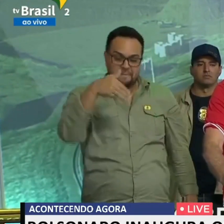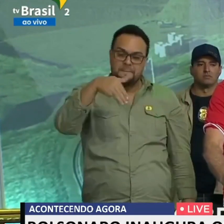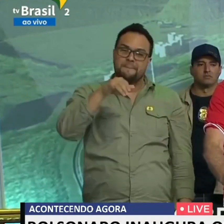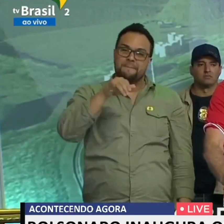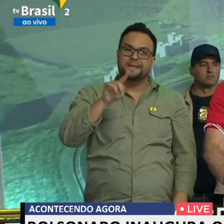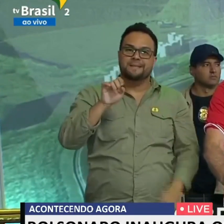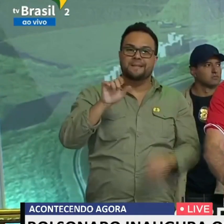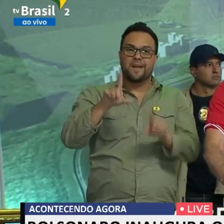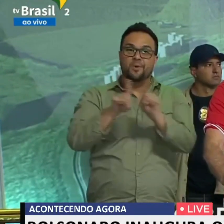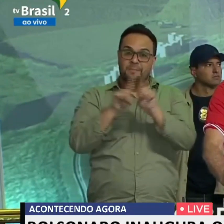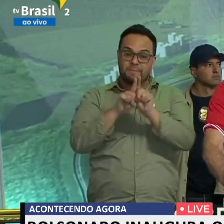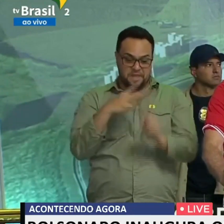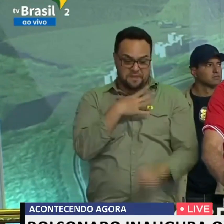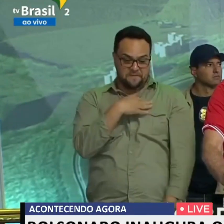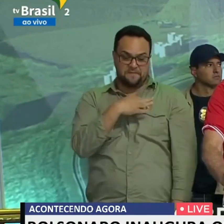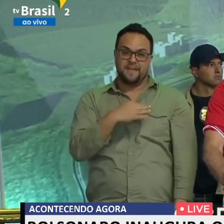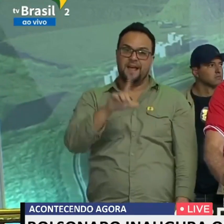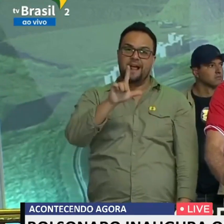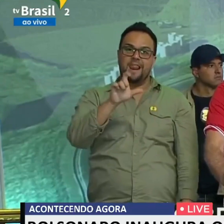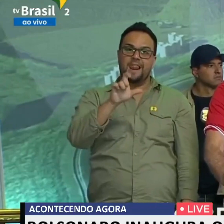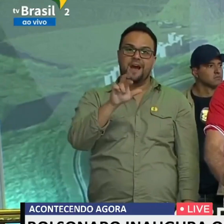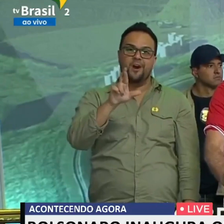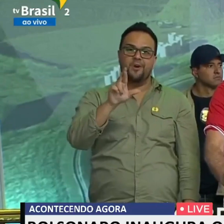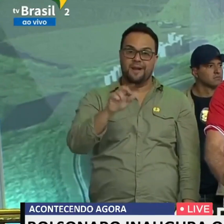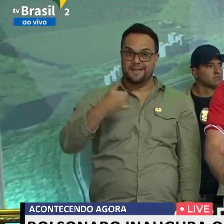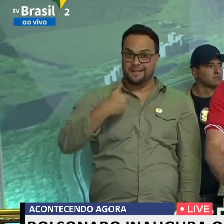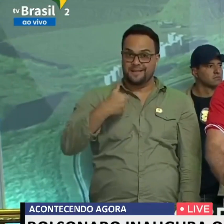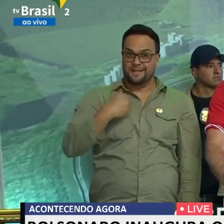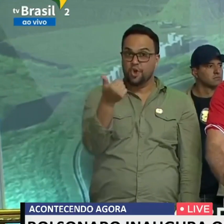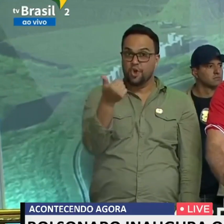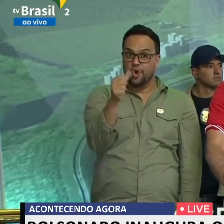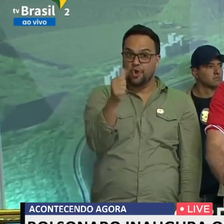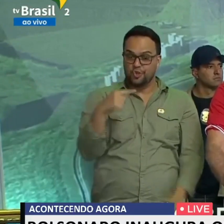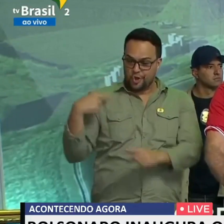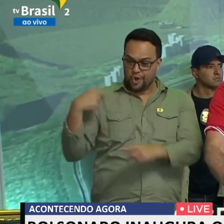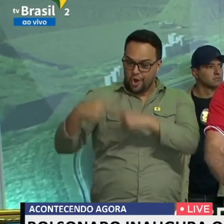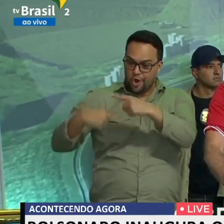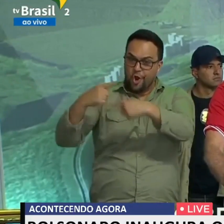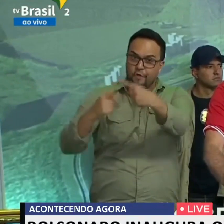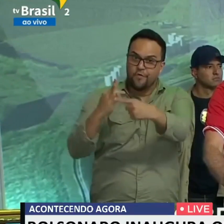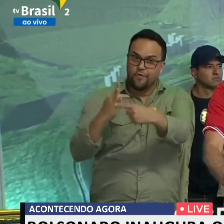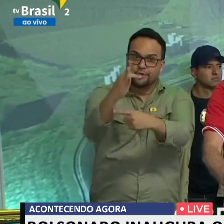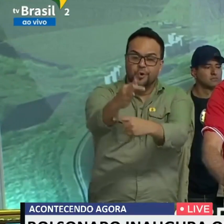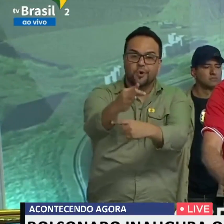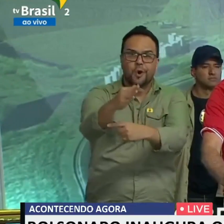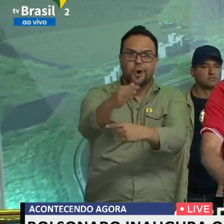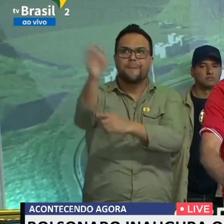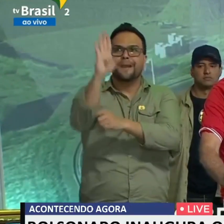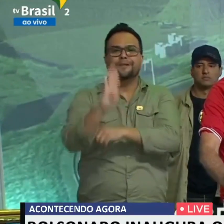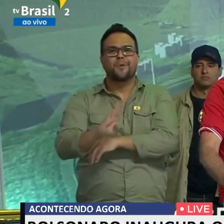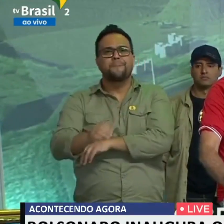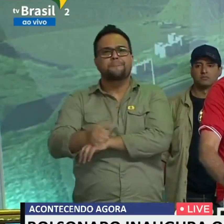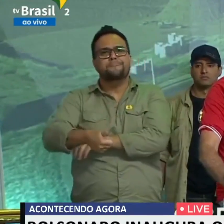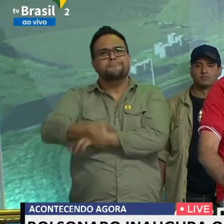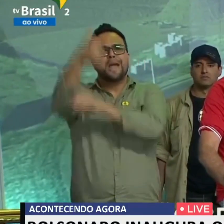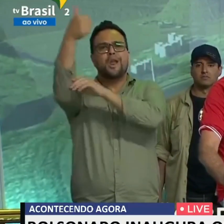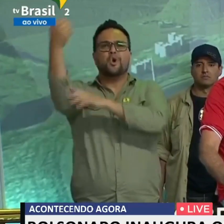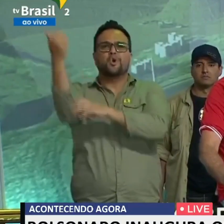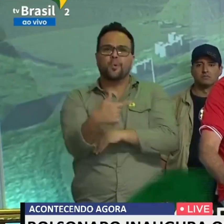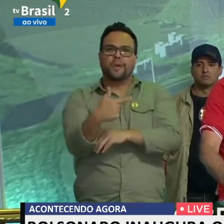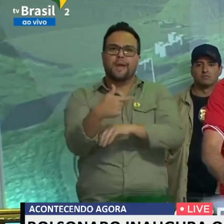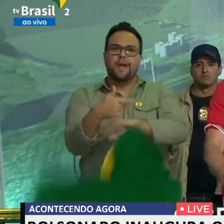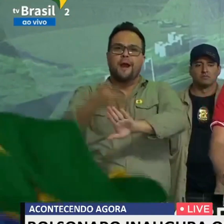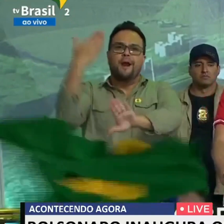para minha filha Laura, de 11 anos, um Brasil bem melhor do que aquele que recebi em janeiro